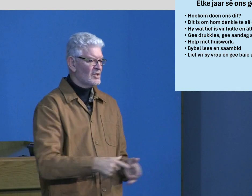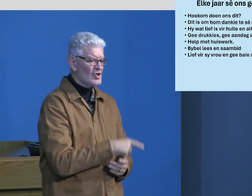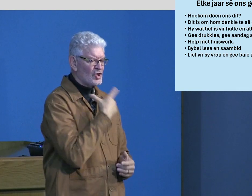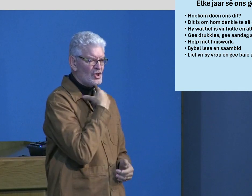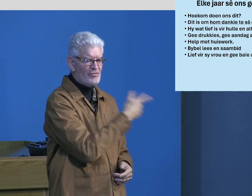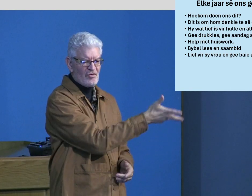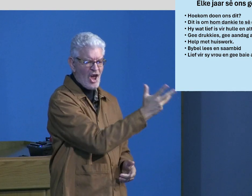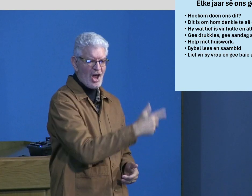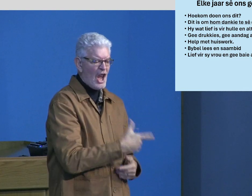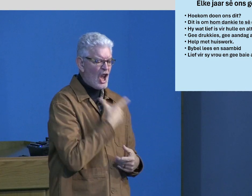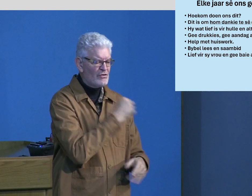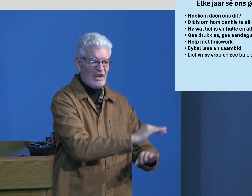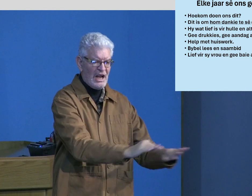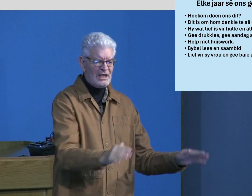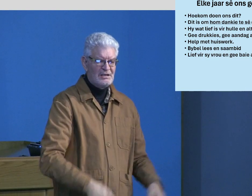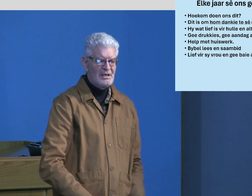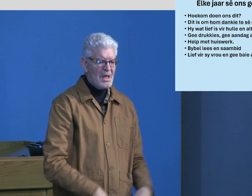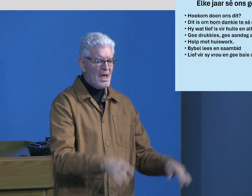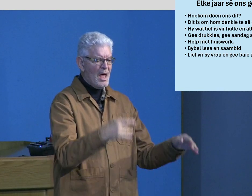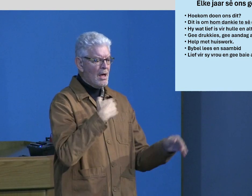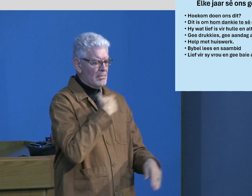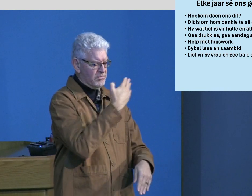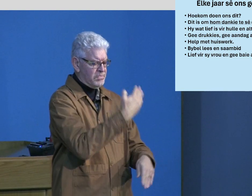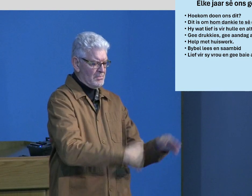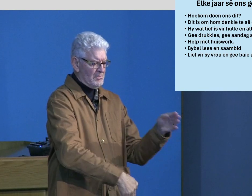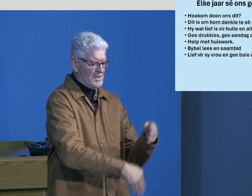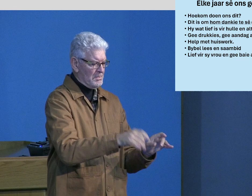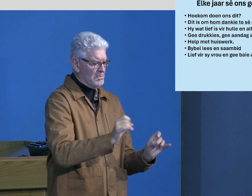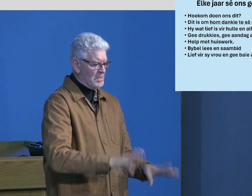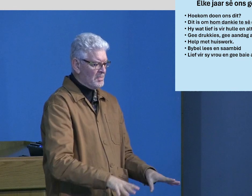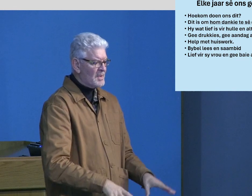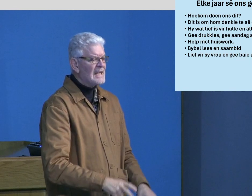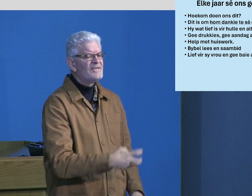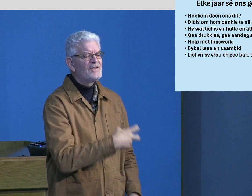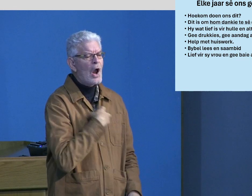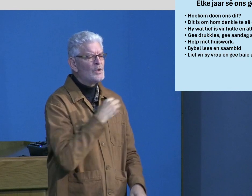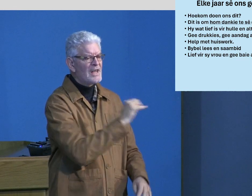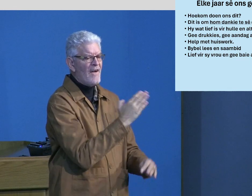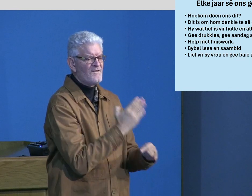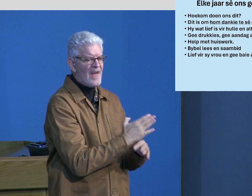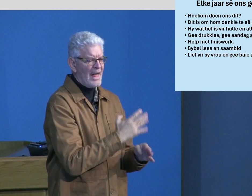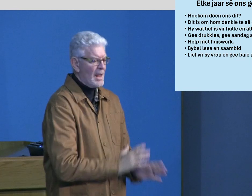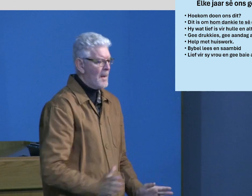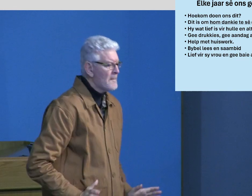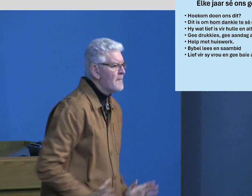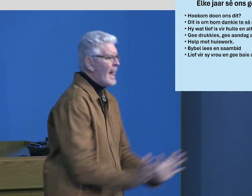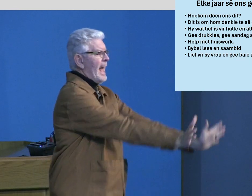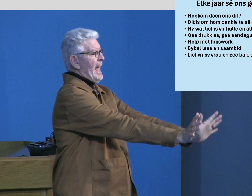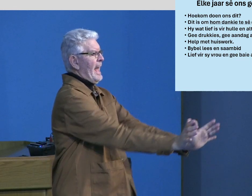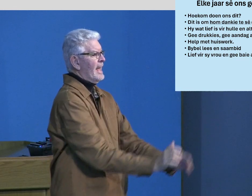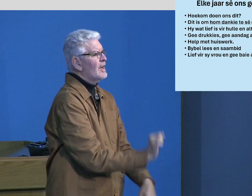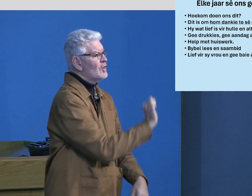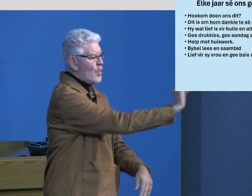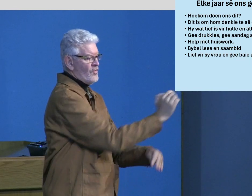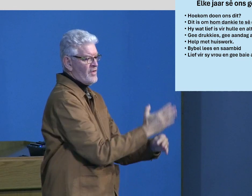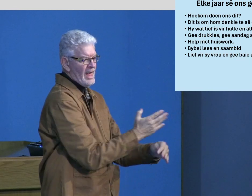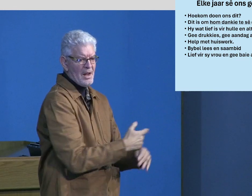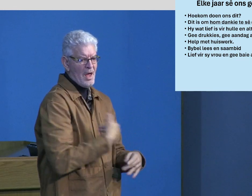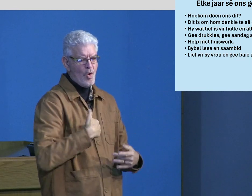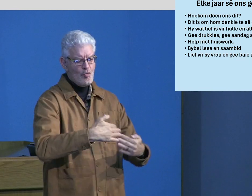gesinslede afskeep nie. Ek sê nie lus vir die vrou nie, ek is ook nie lus vir die kinders nie. Want daai werk